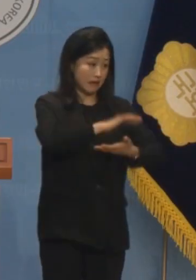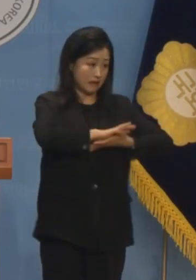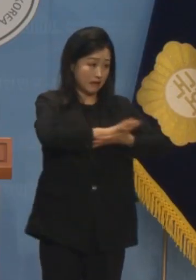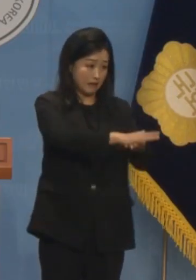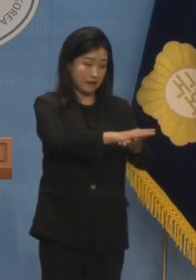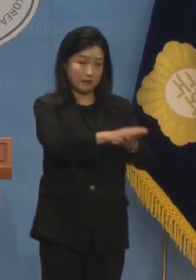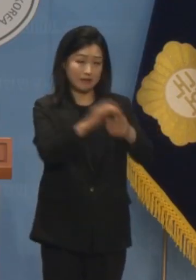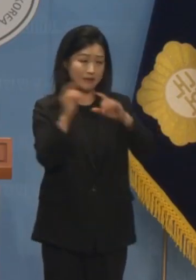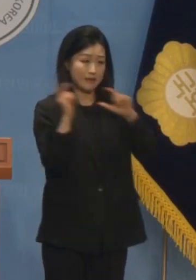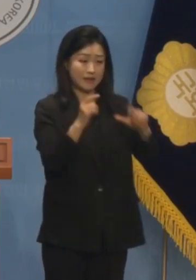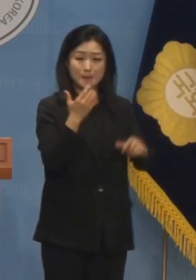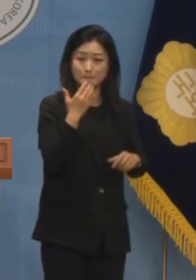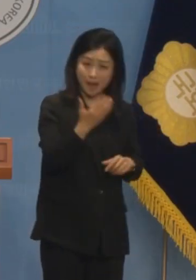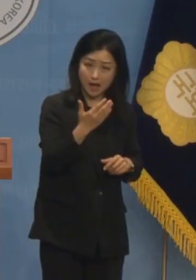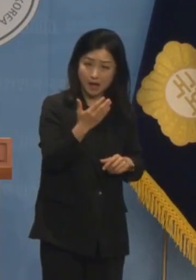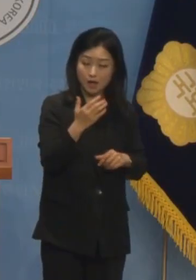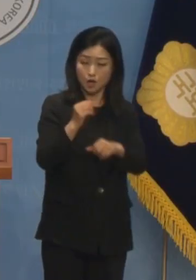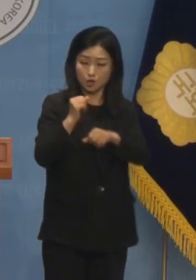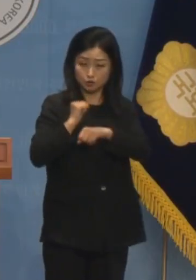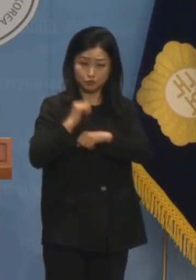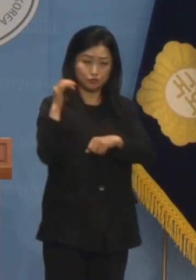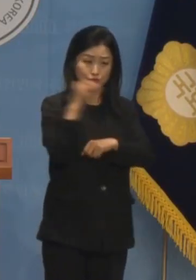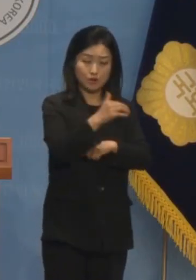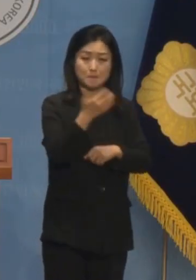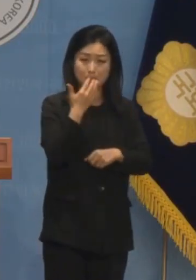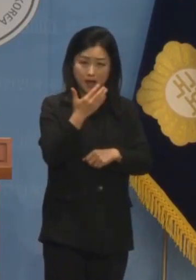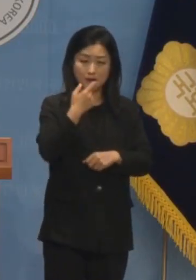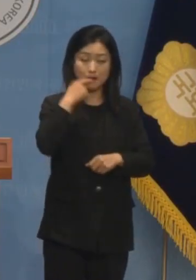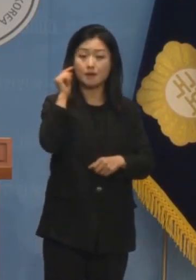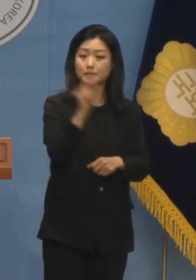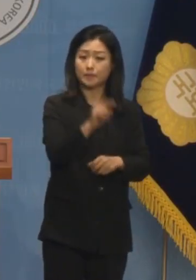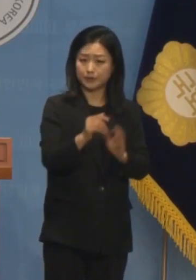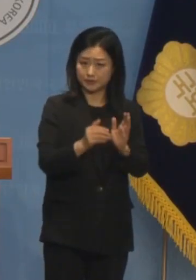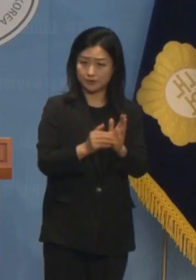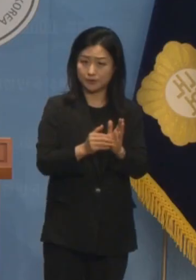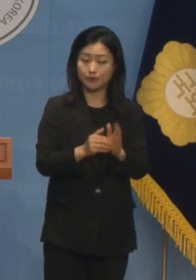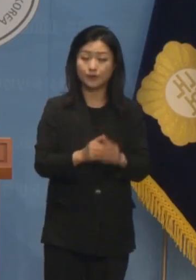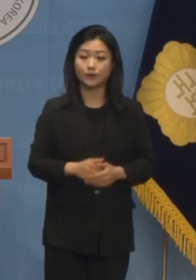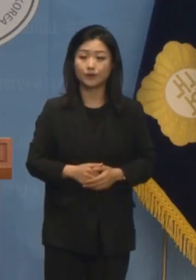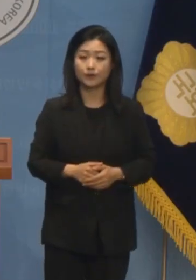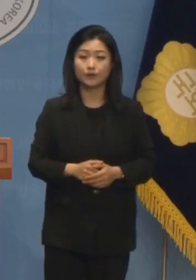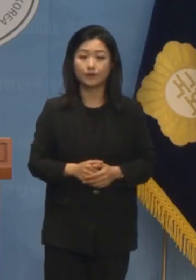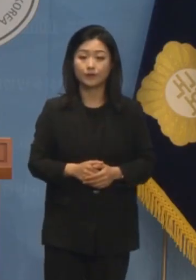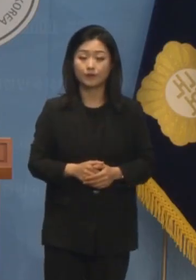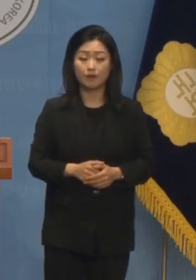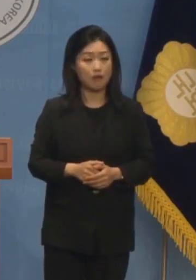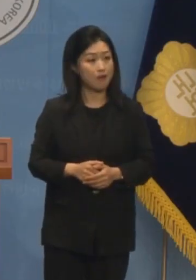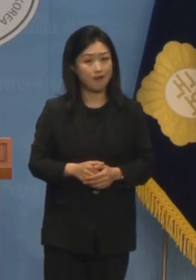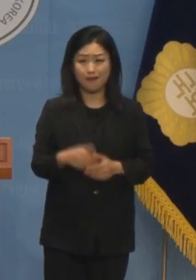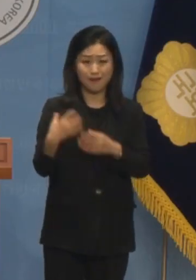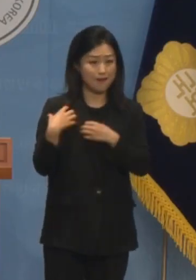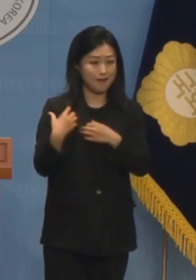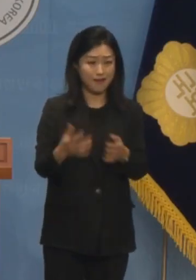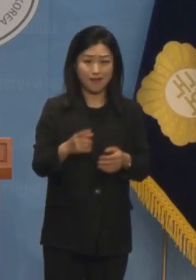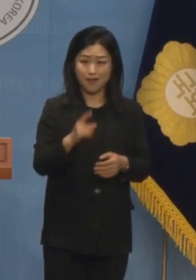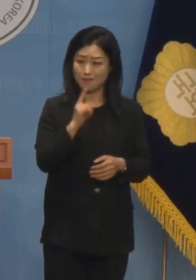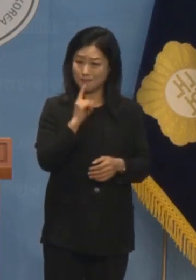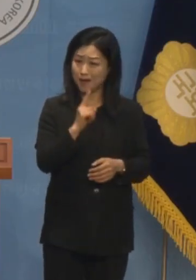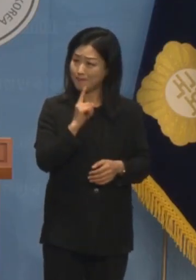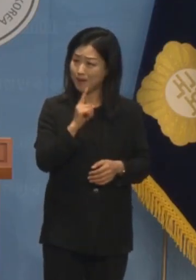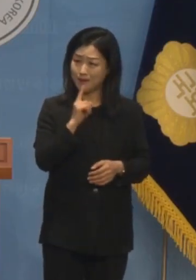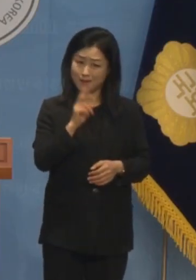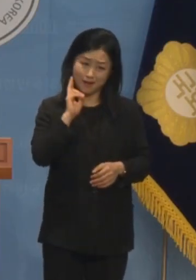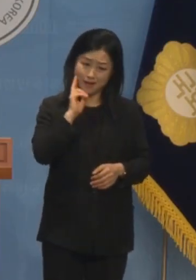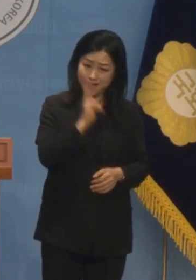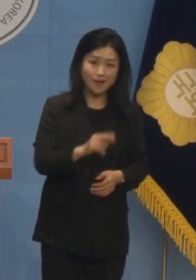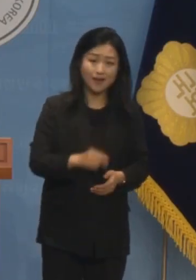즉각 강력하게 끝까지 군사적 대응을 먼저 실시하라고 지시했다고 합니다. 그야말로 무책임한